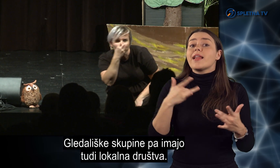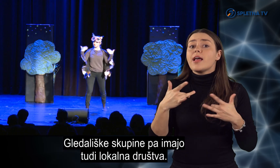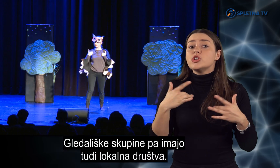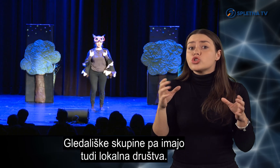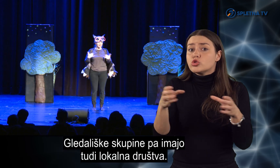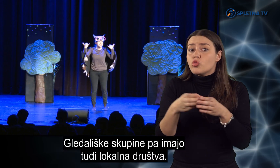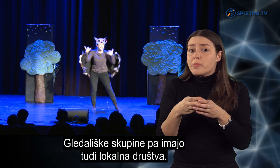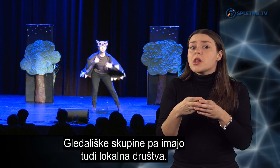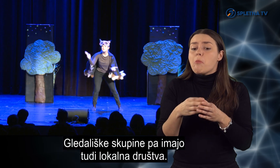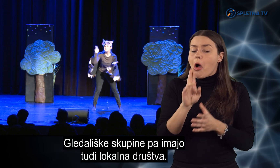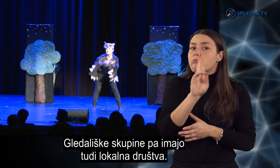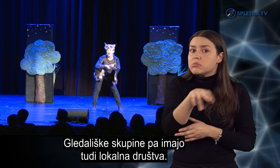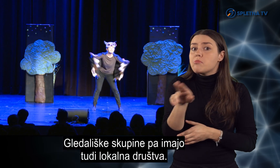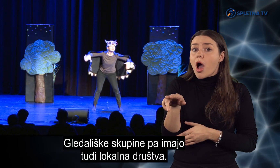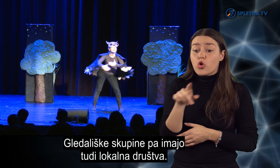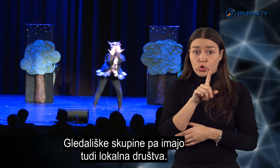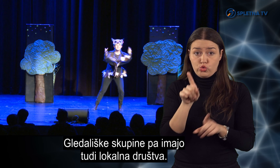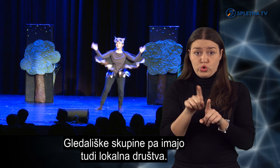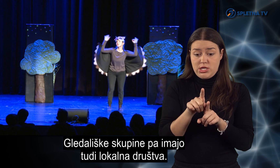Gledališke skupine pa imajo tudi lokalna društva.